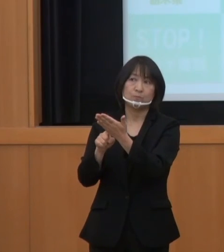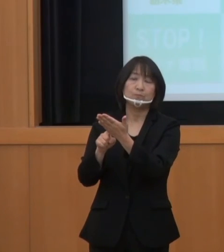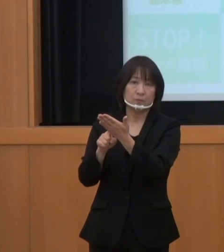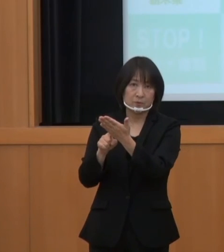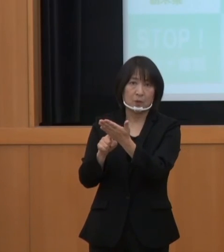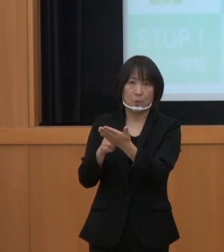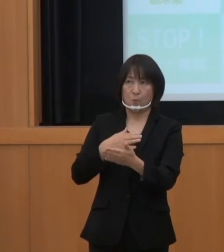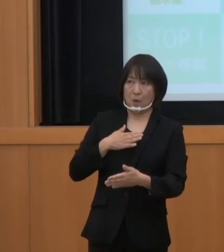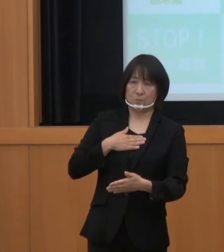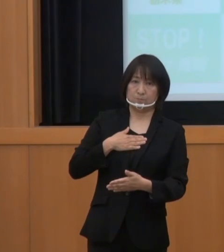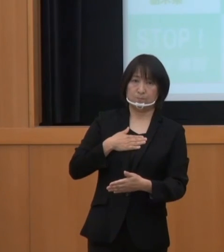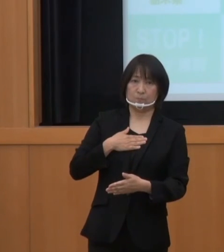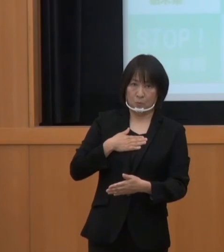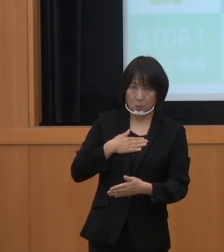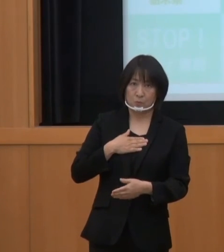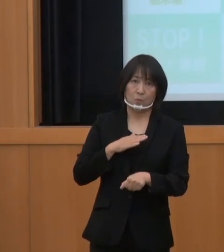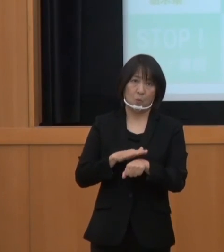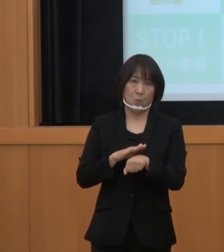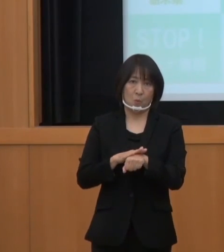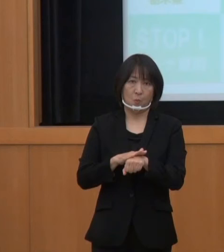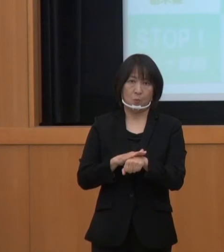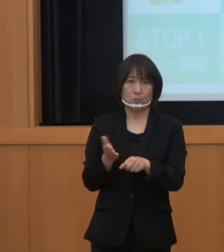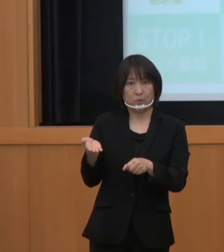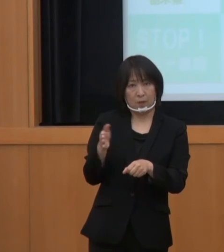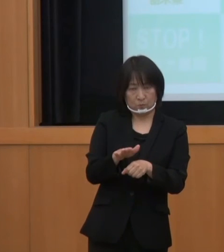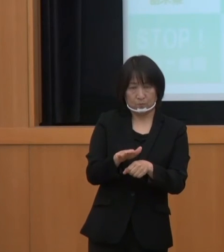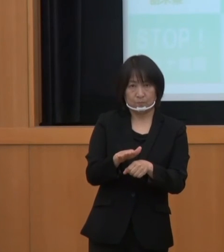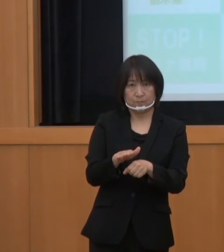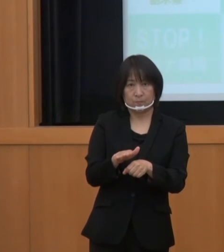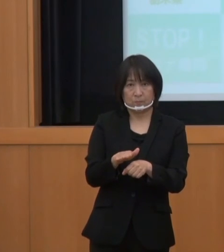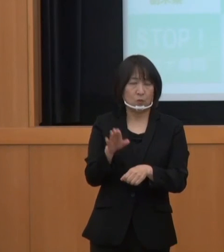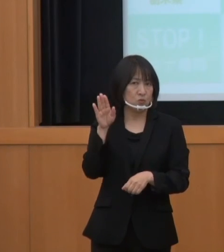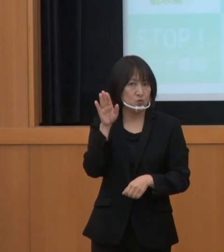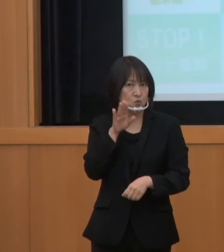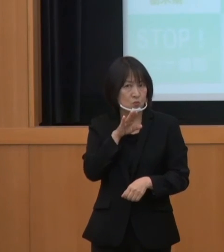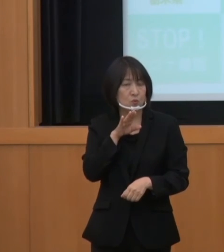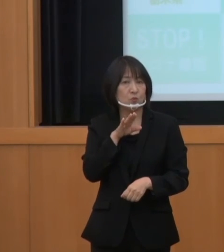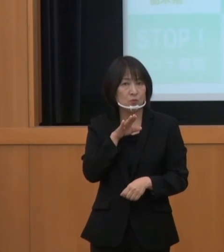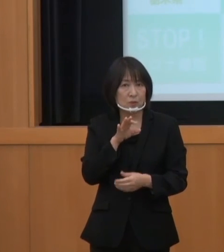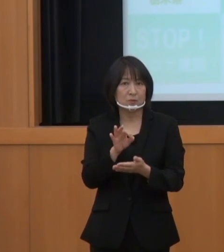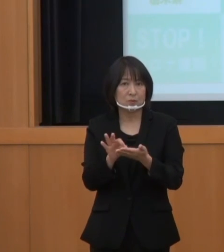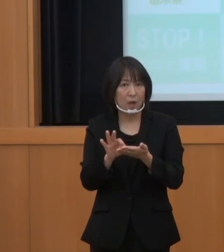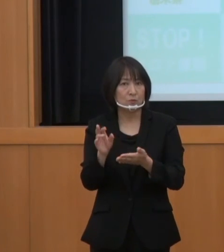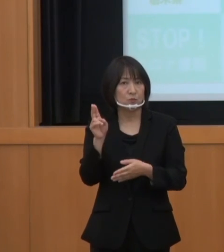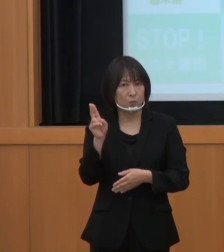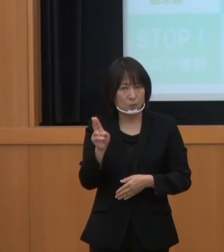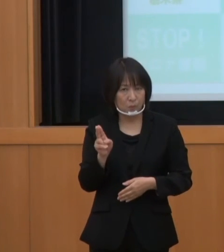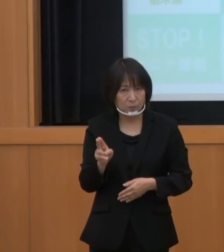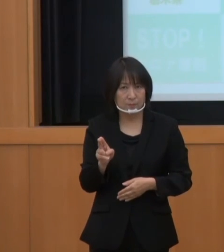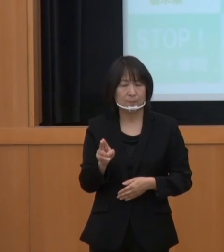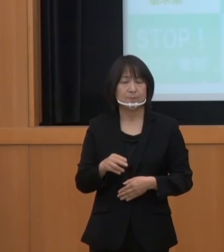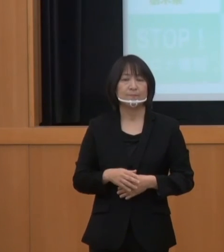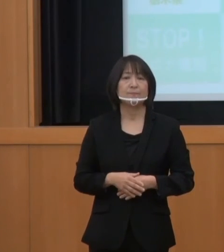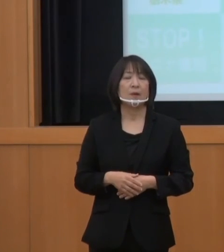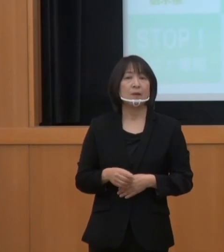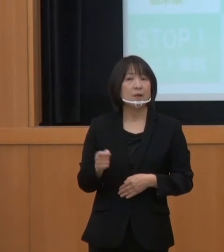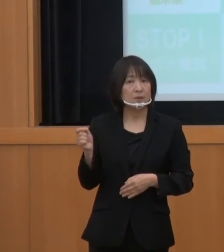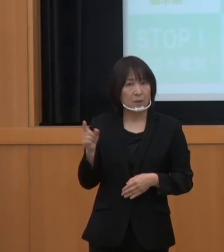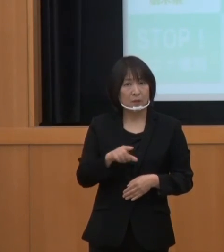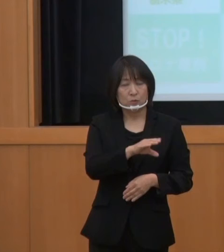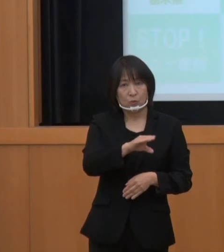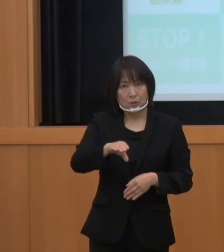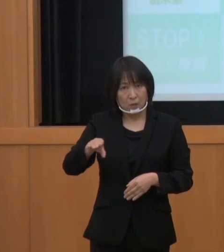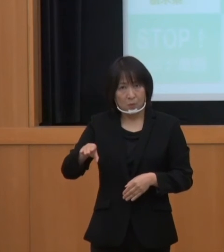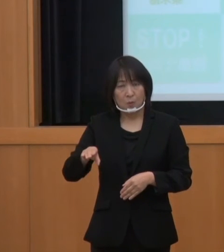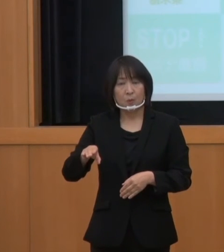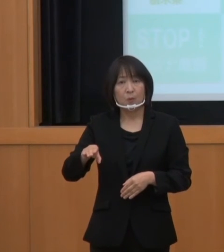用意をしてすぐに非接触で出ていくと、こういうことも含め、速やかに駐車場が